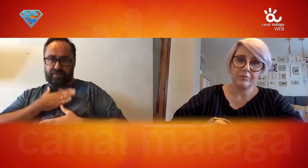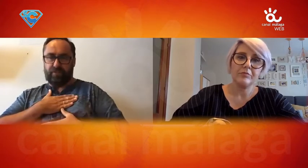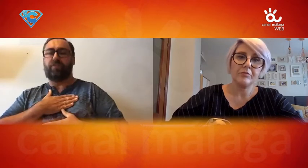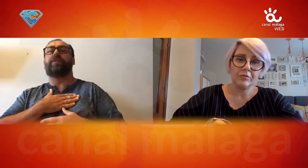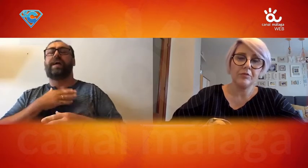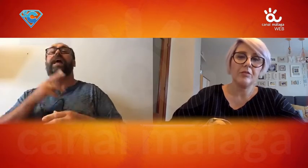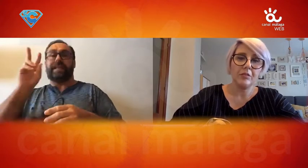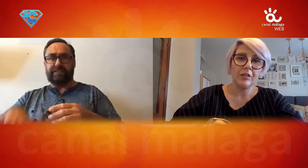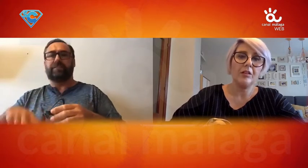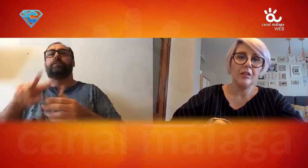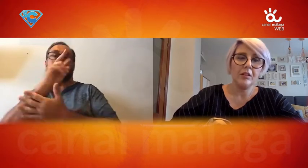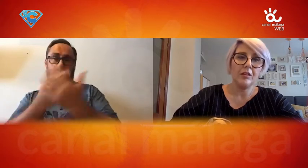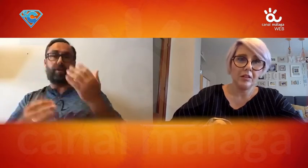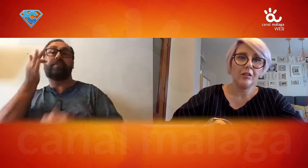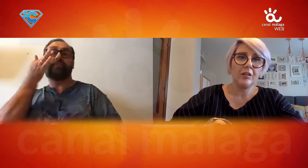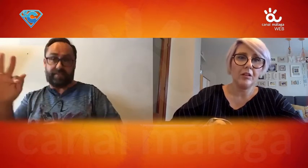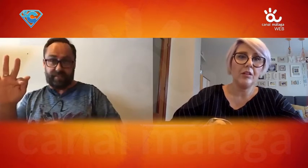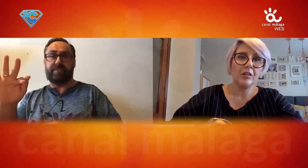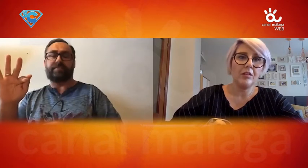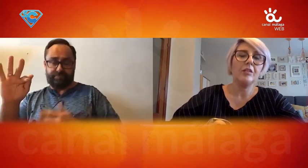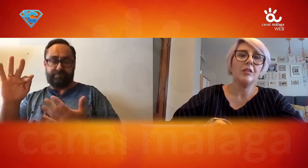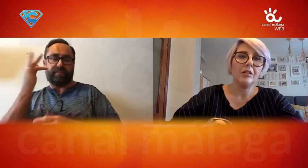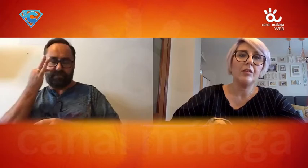en el centro de referencia para alumnado sordo